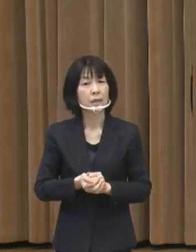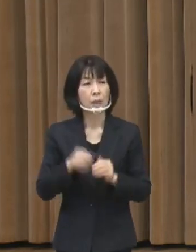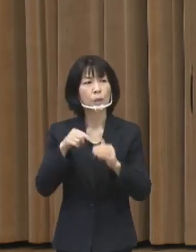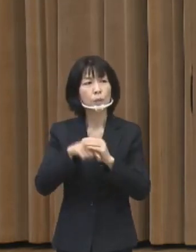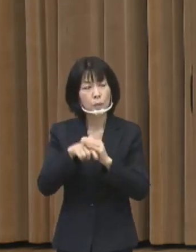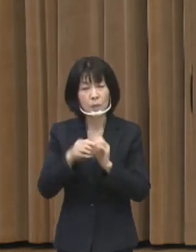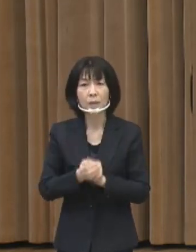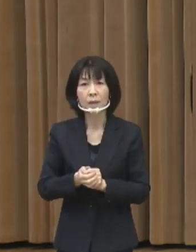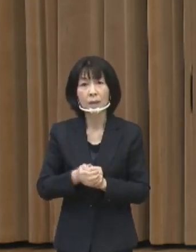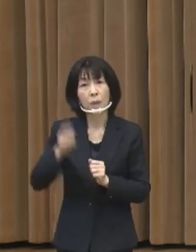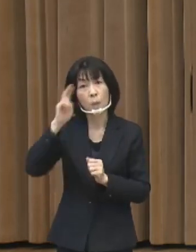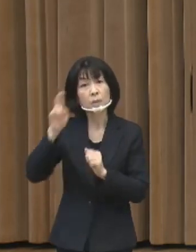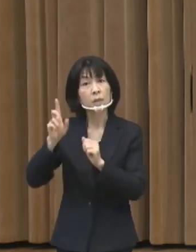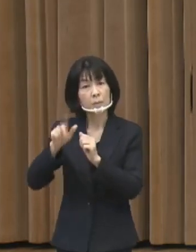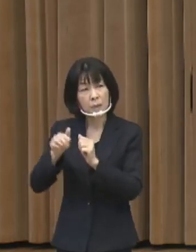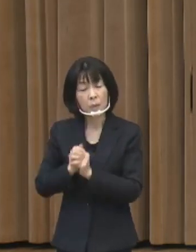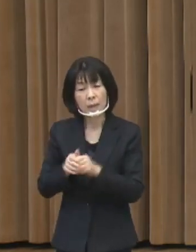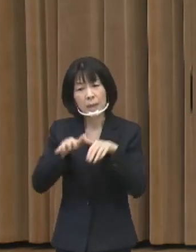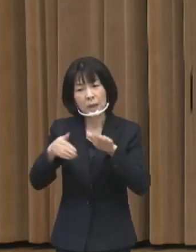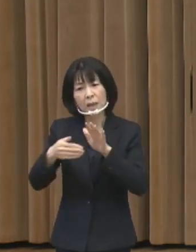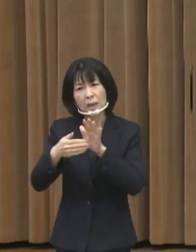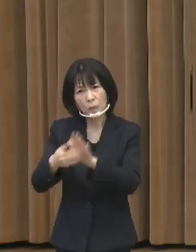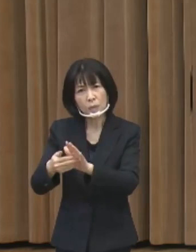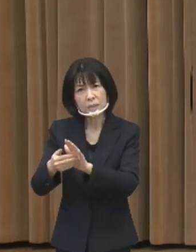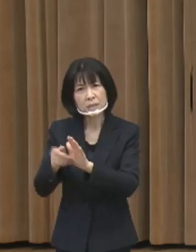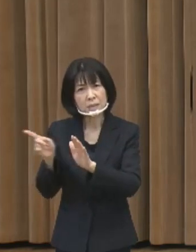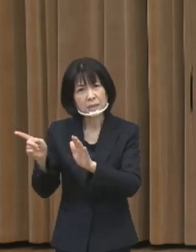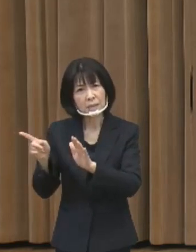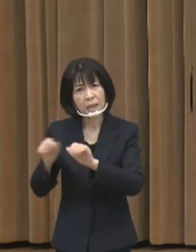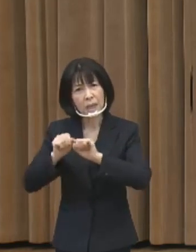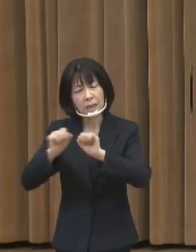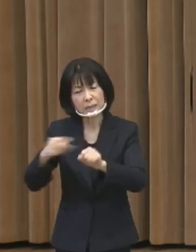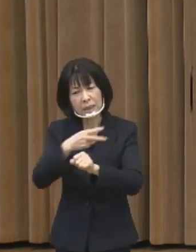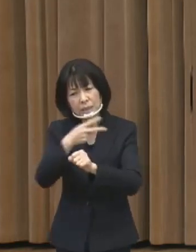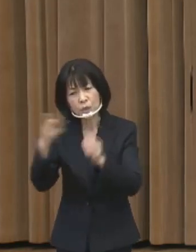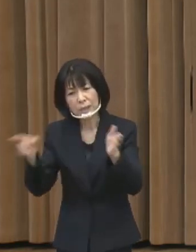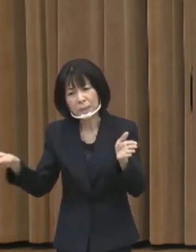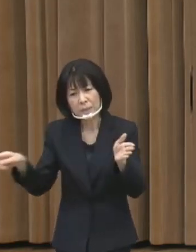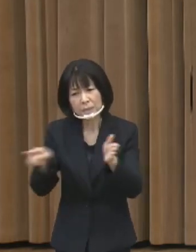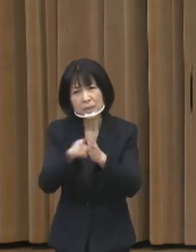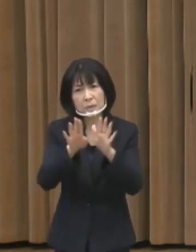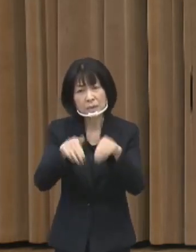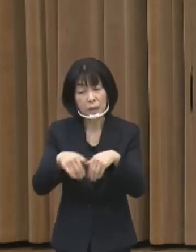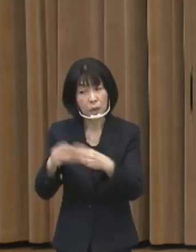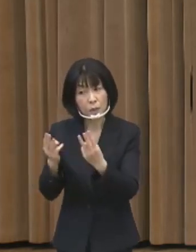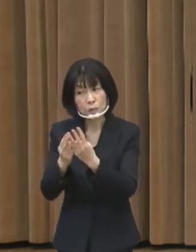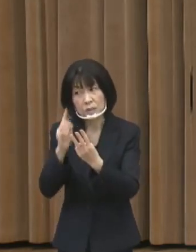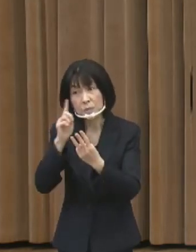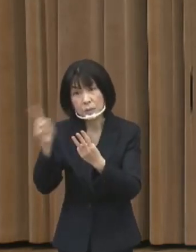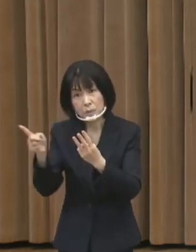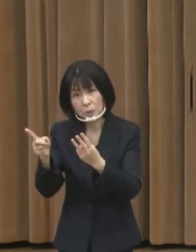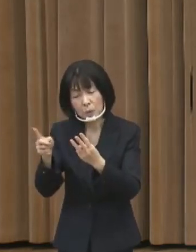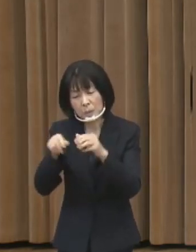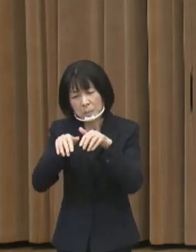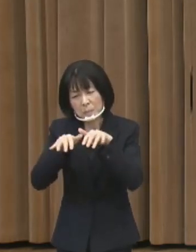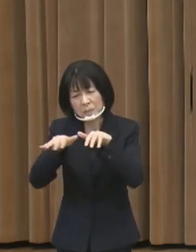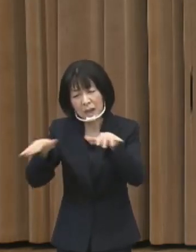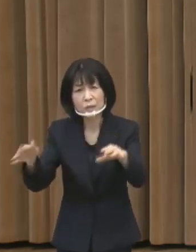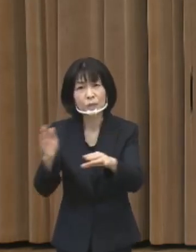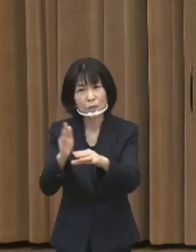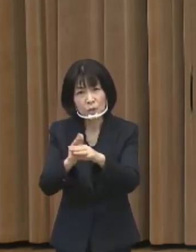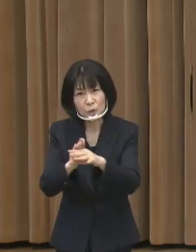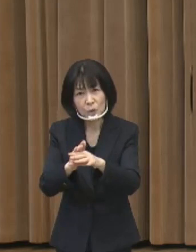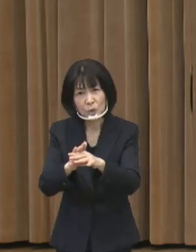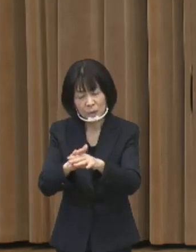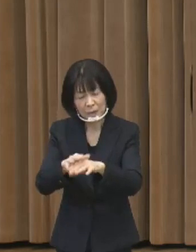ですね、大阪の場合は、まん延防止措置を導入して2週間経ちましたけれども、数字上はまだまだ感染が拡大していて厳